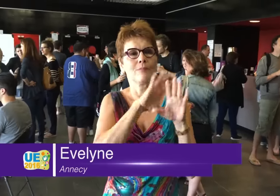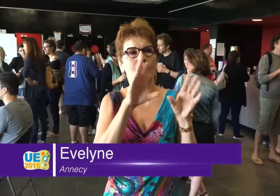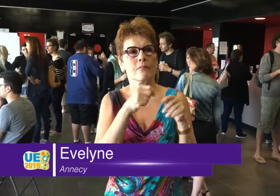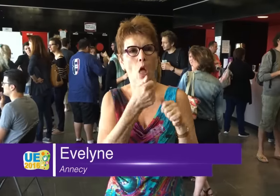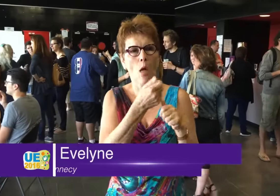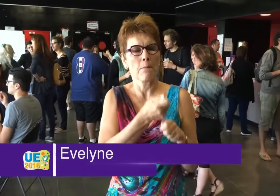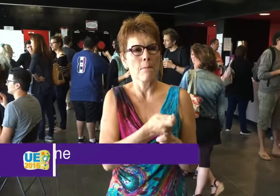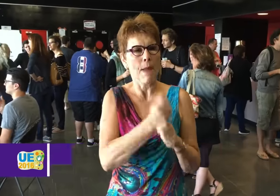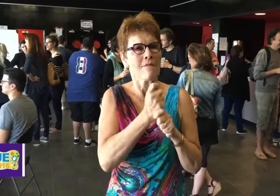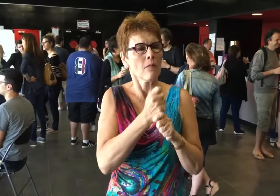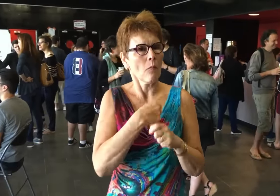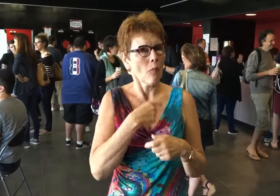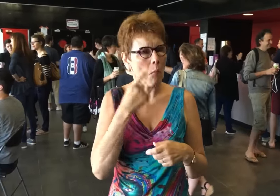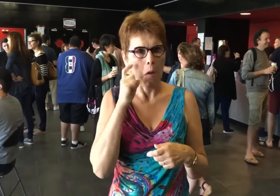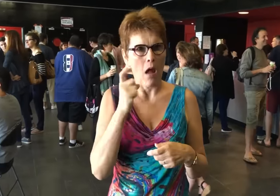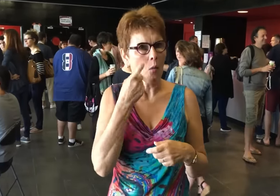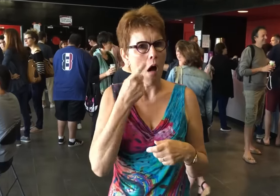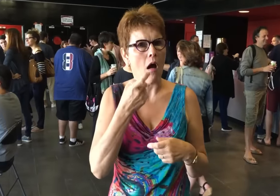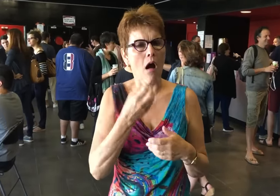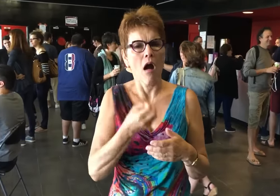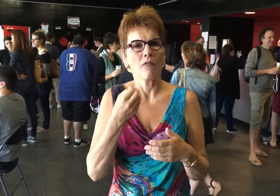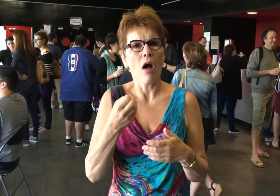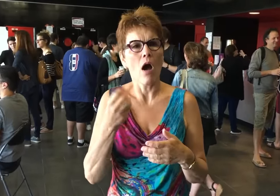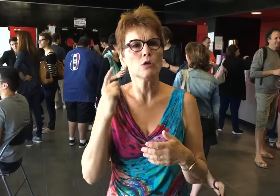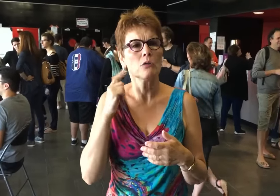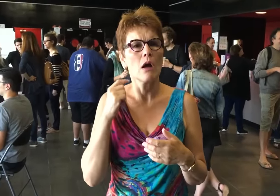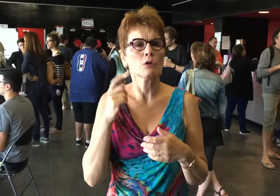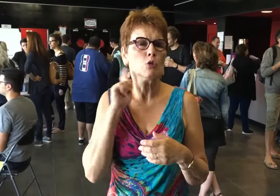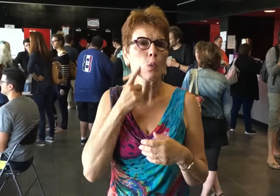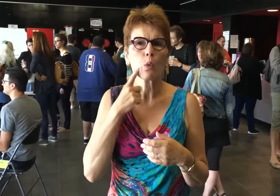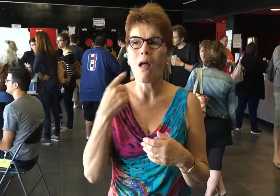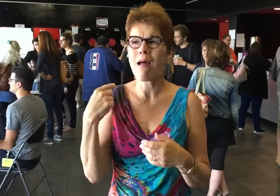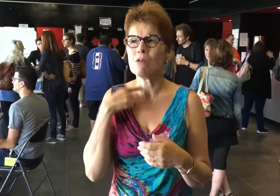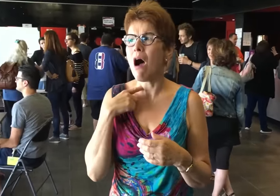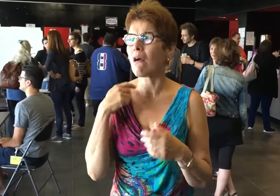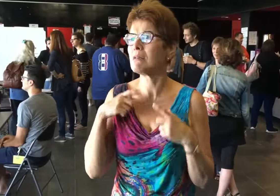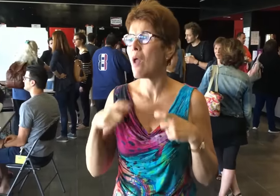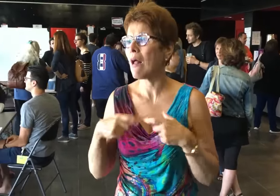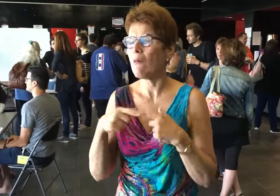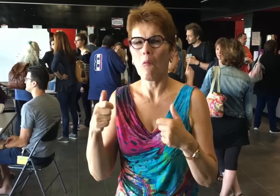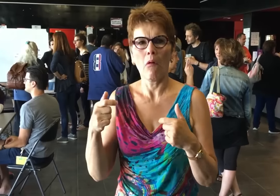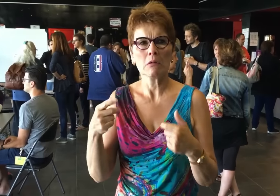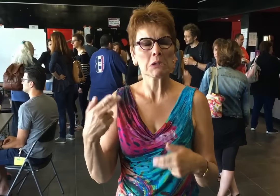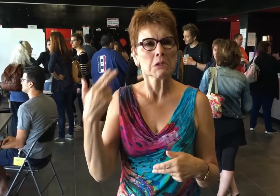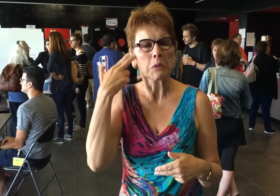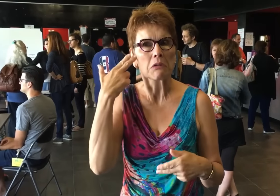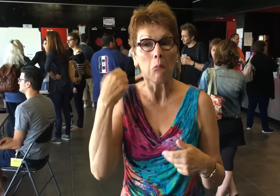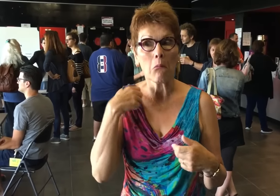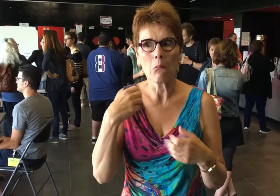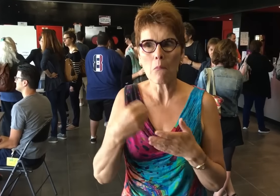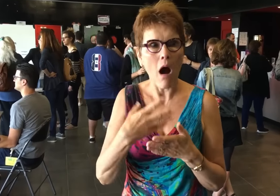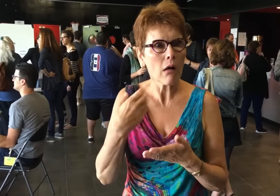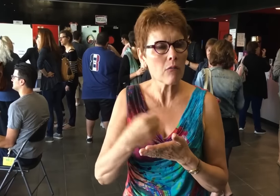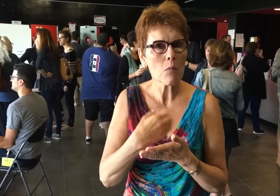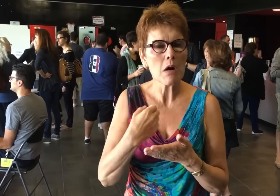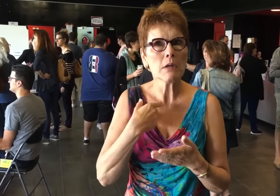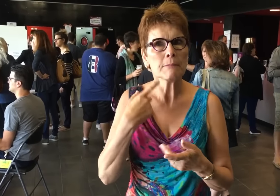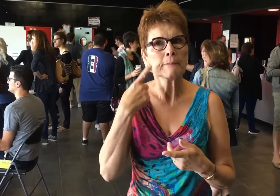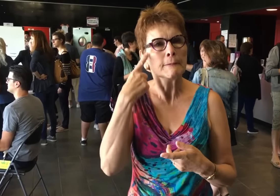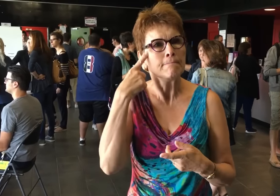Moi, ça a vraiment été aussi quelque chose d'énorme en termes d'effet sur moi, ce documentaire. Il y a des choses dont on n'a pas